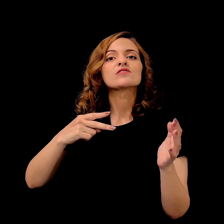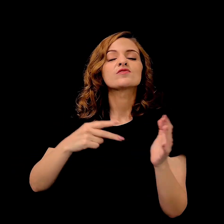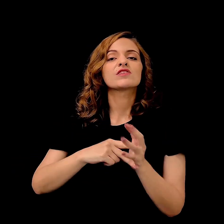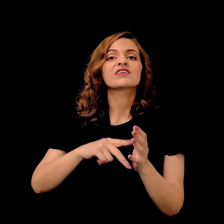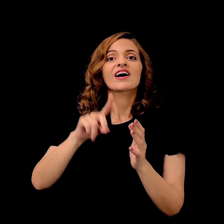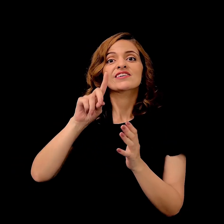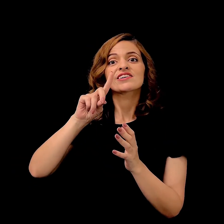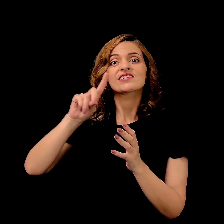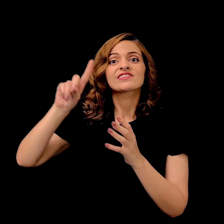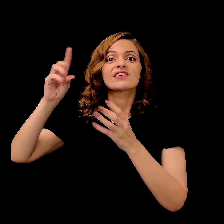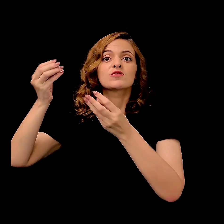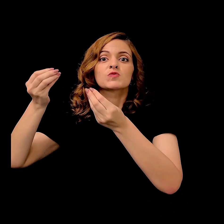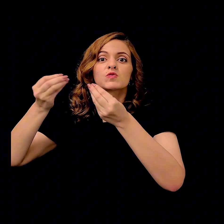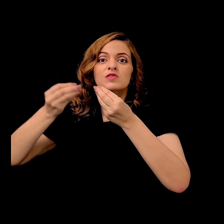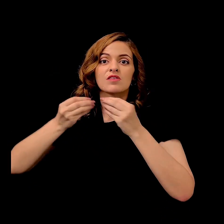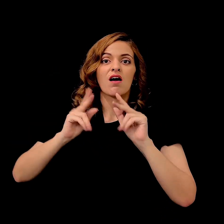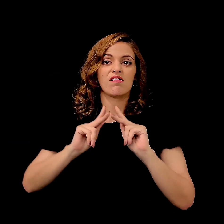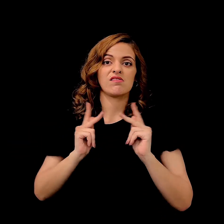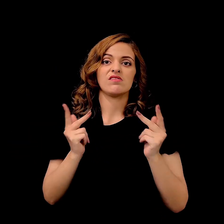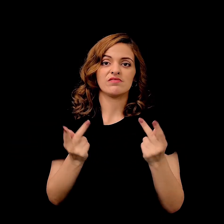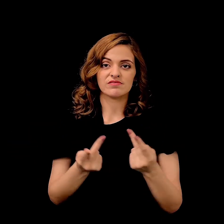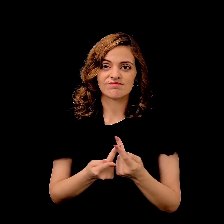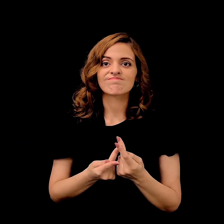herdeiros também.